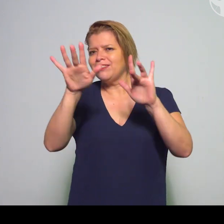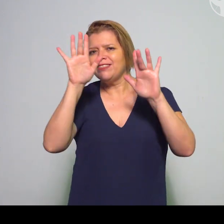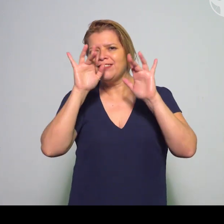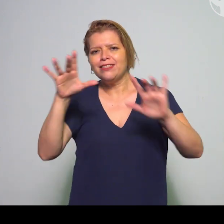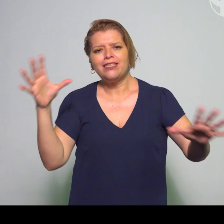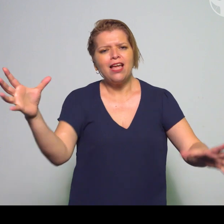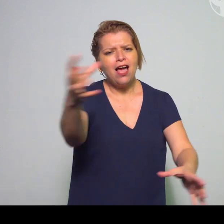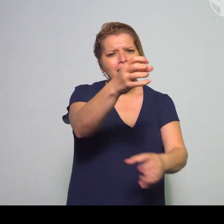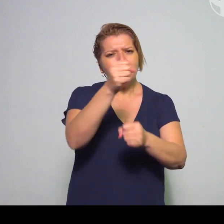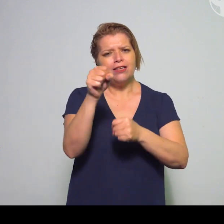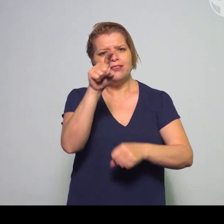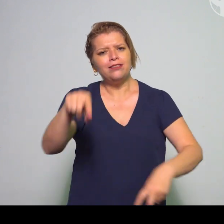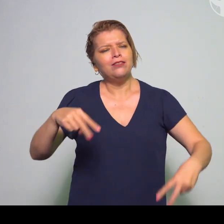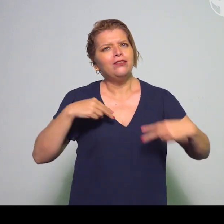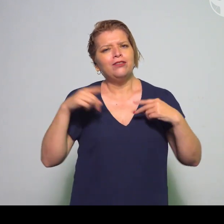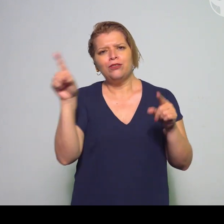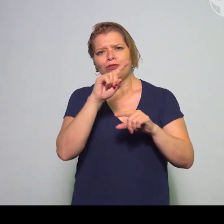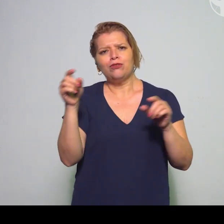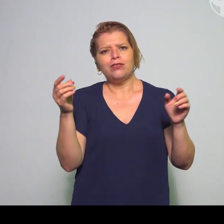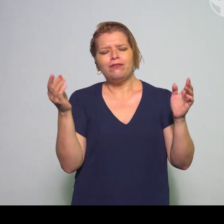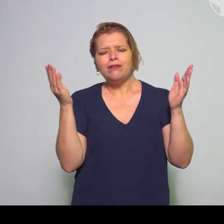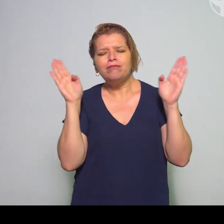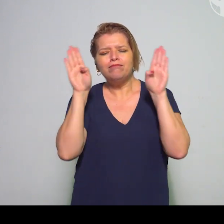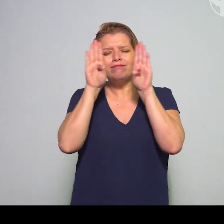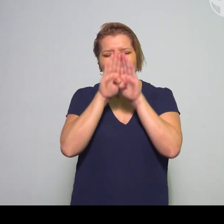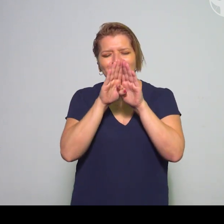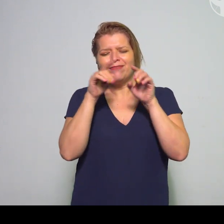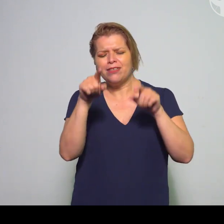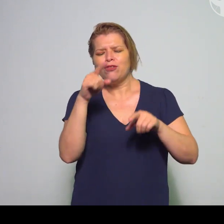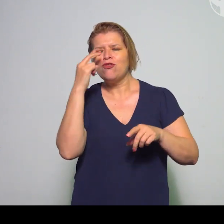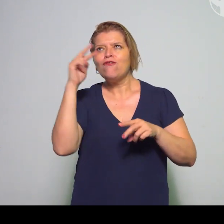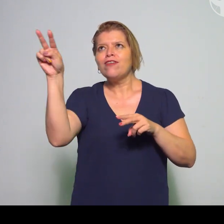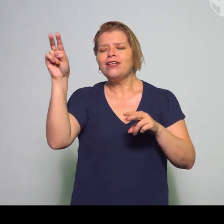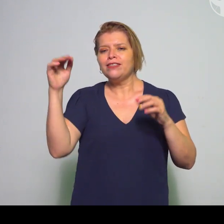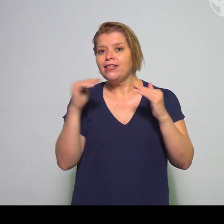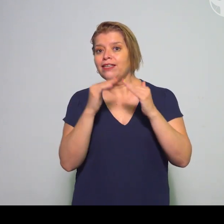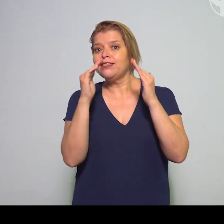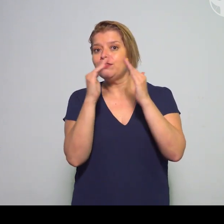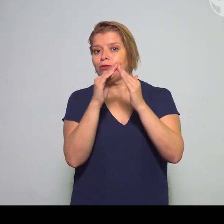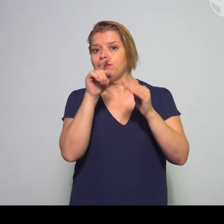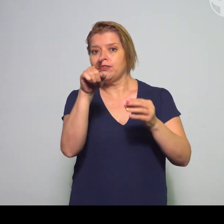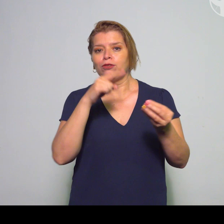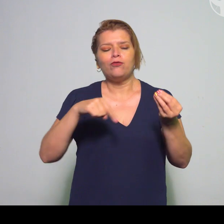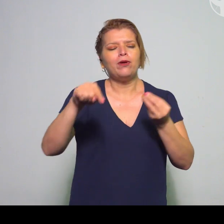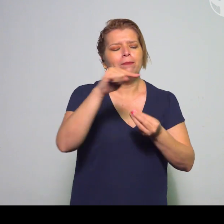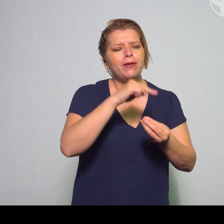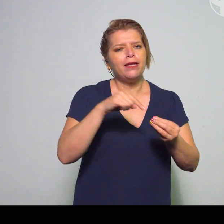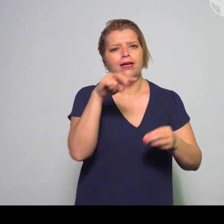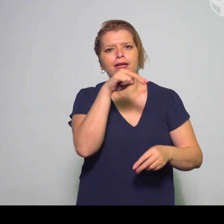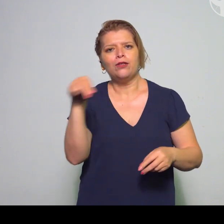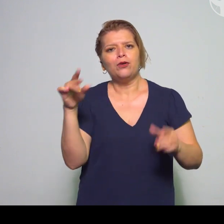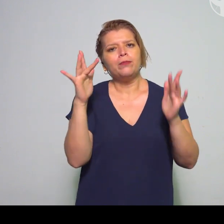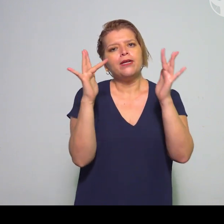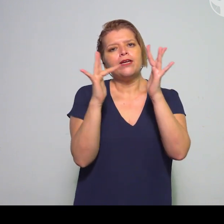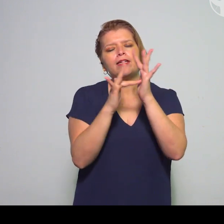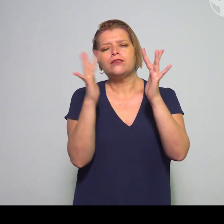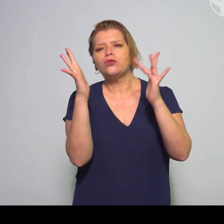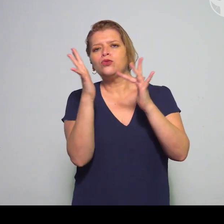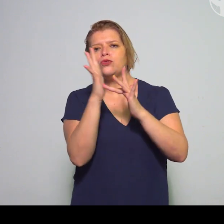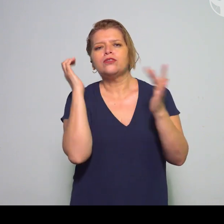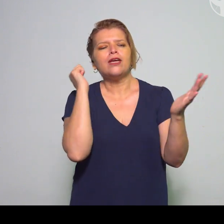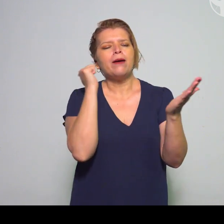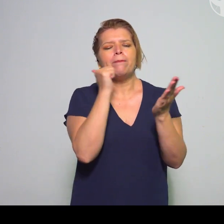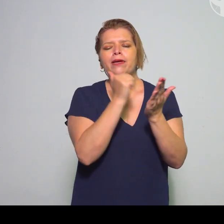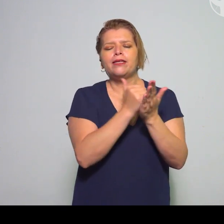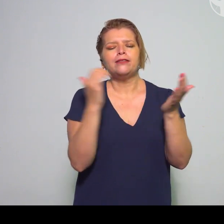gracia es suficiente, que su misericordia te alcanza y no se van a cerrar tus ojos sin que veas la restauración de tu